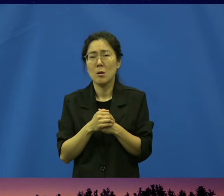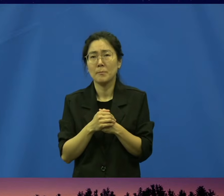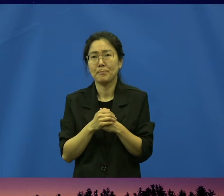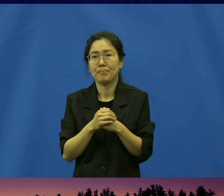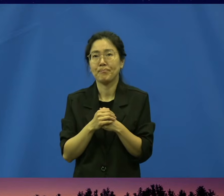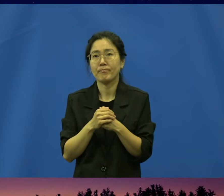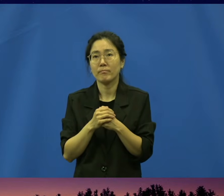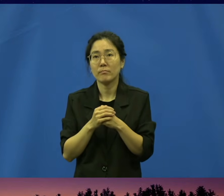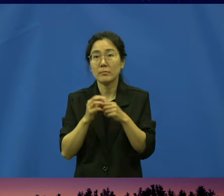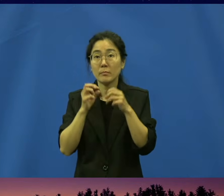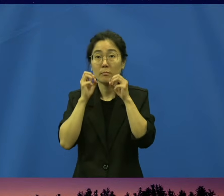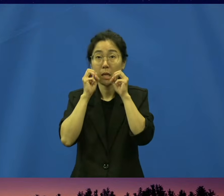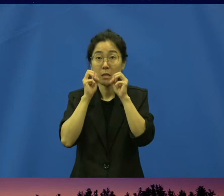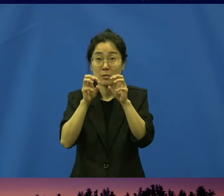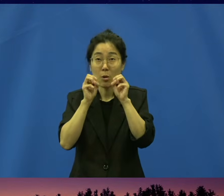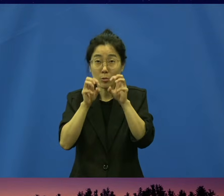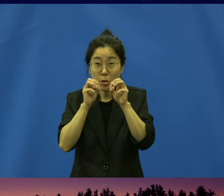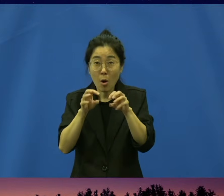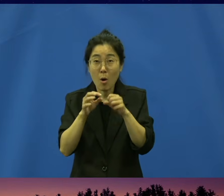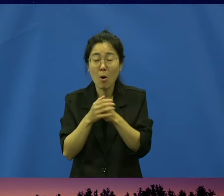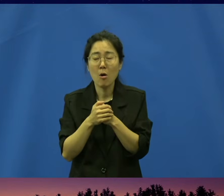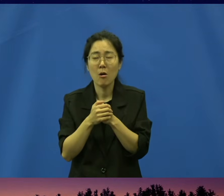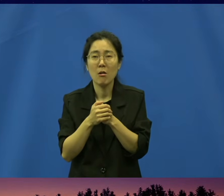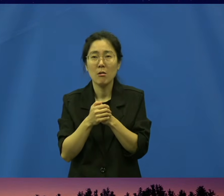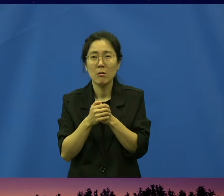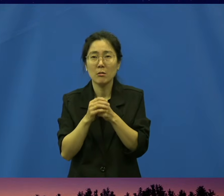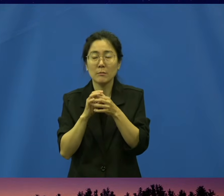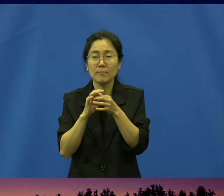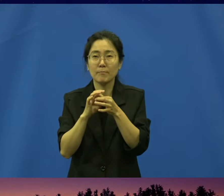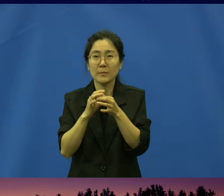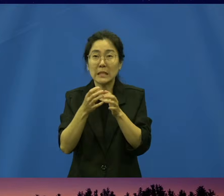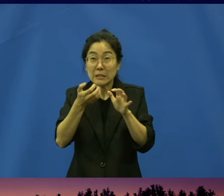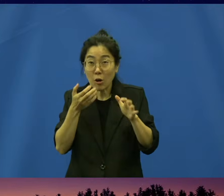그렇죠? 그러나 그가 예수를 부인하지 아니하고